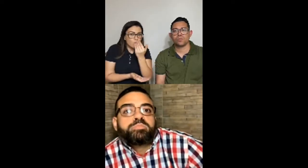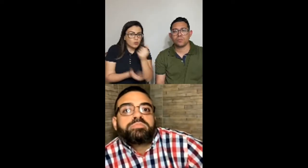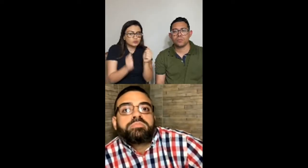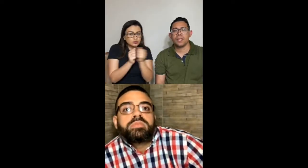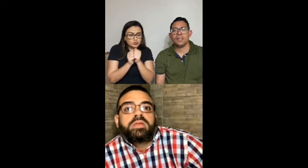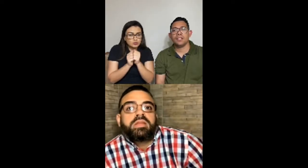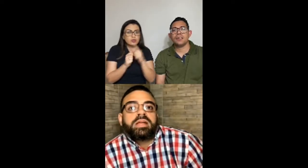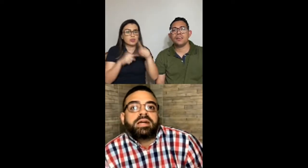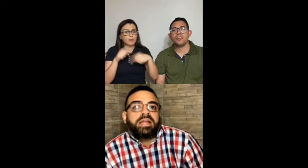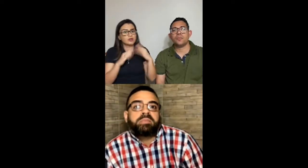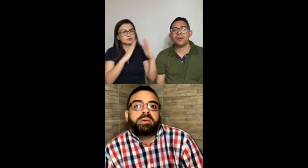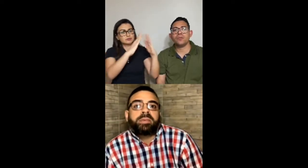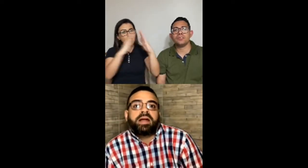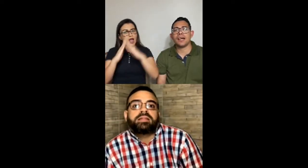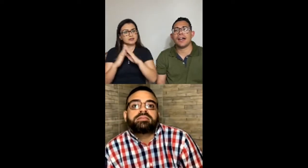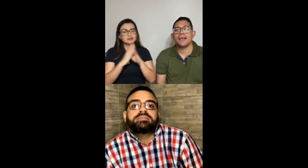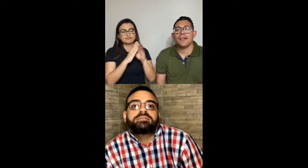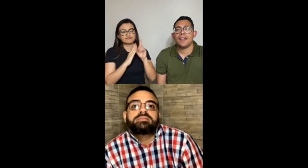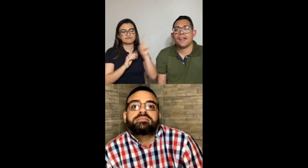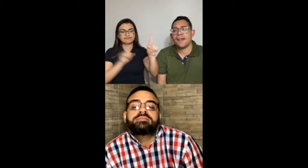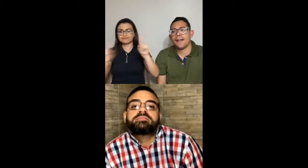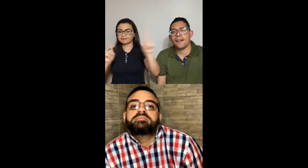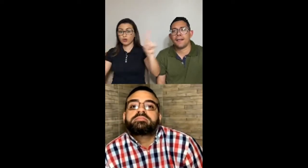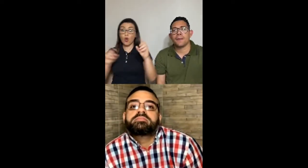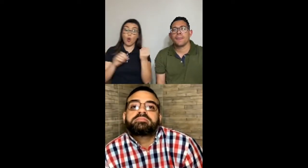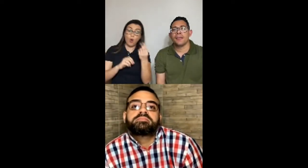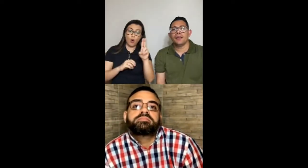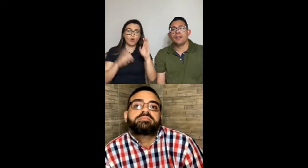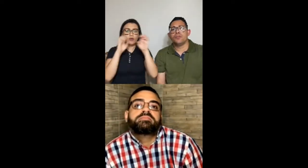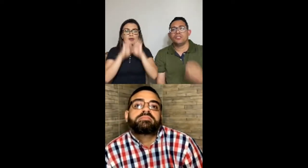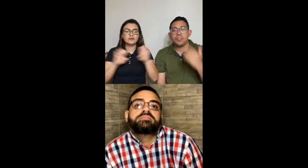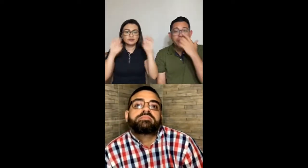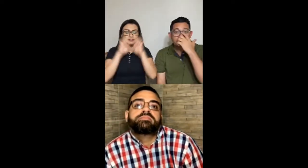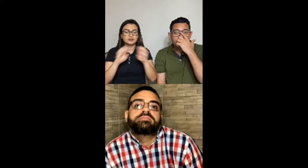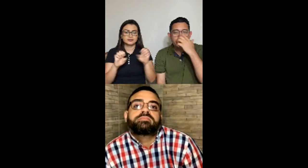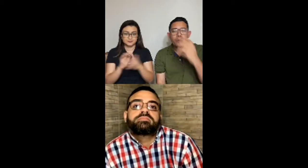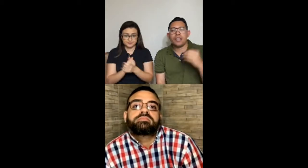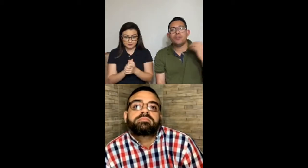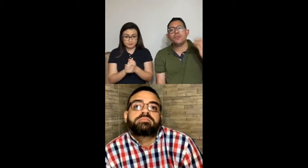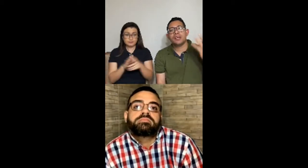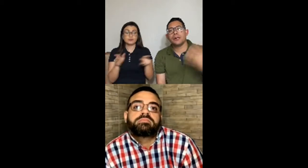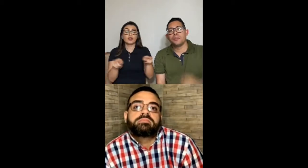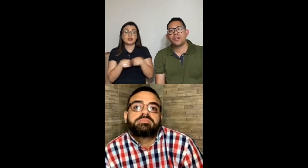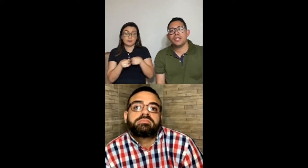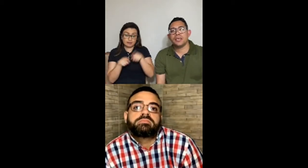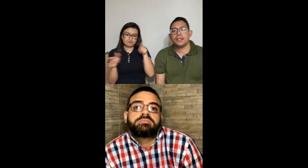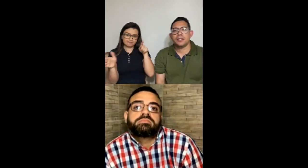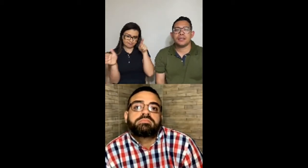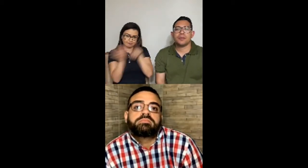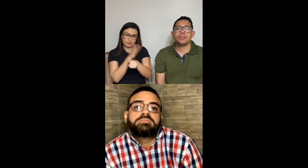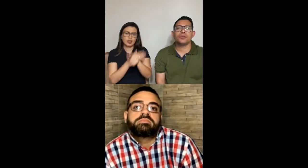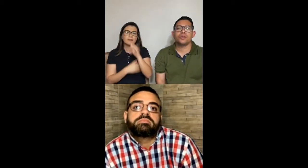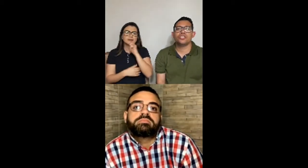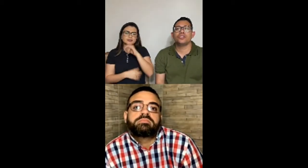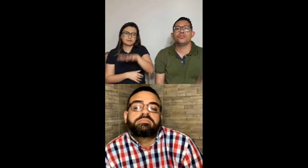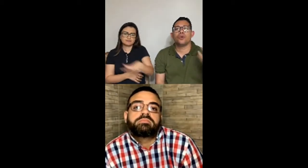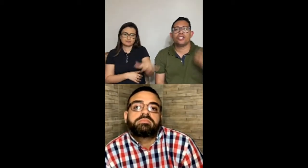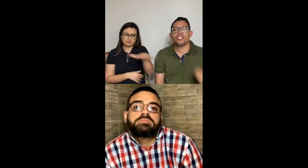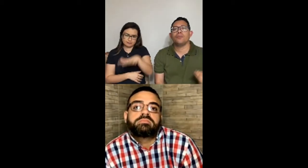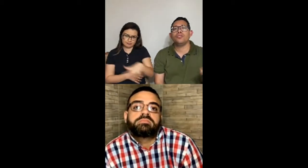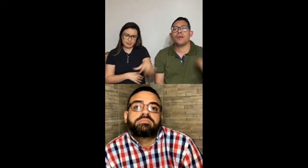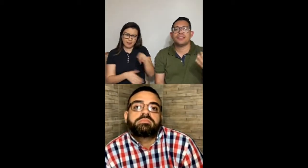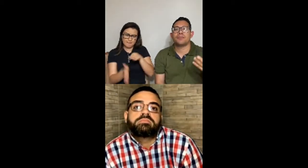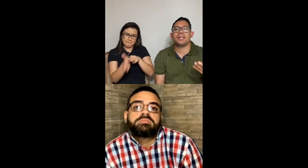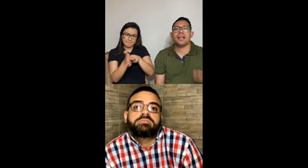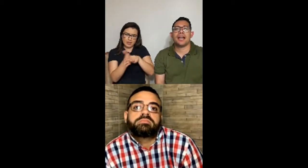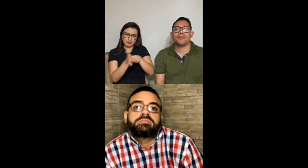juntos, discipulado. Deixa eu te perguntar, você percebeu aí no campo que essa metodologia do DOT é